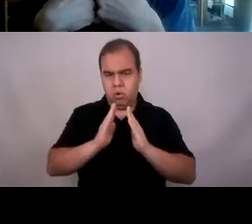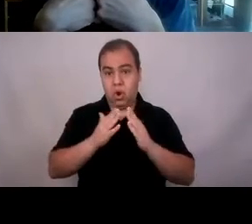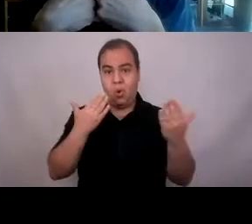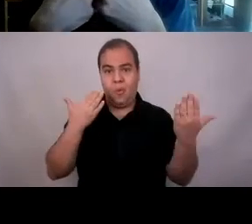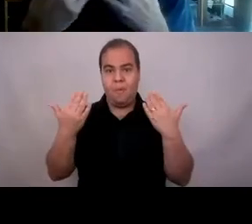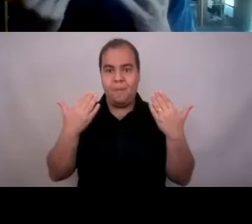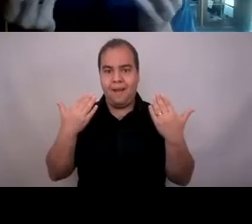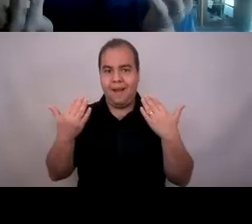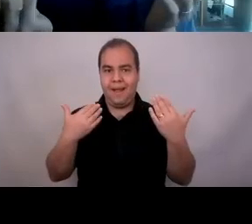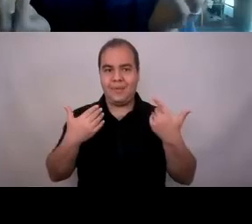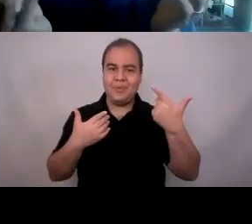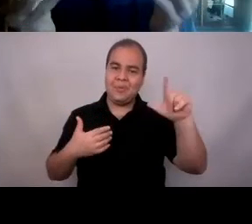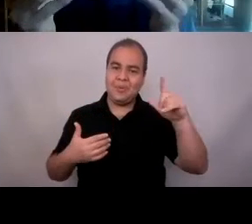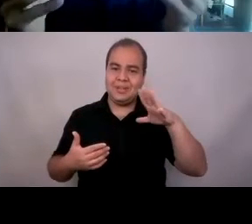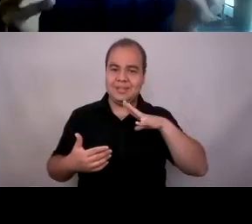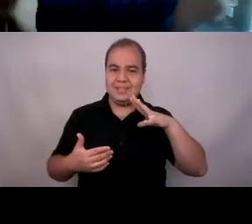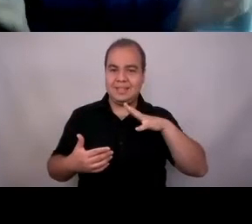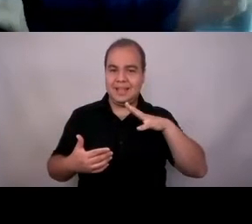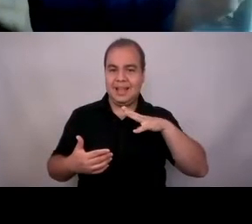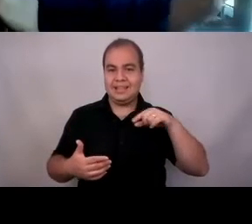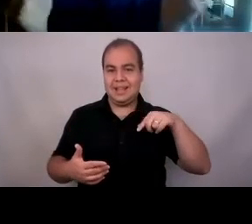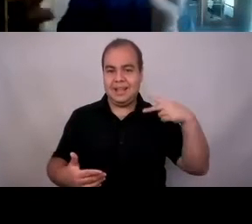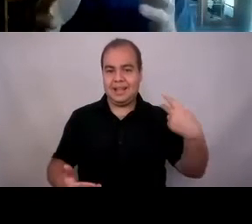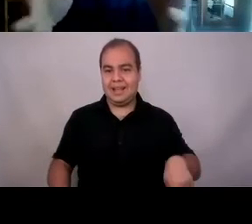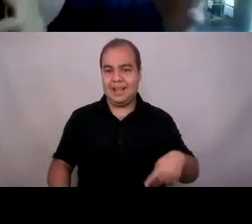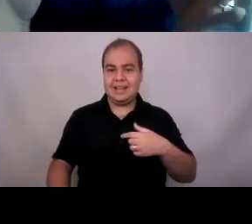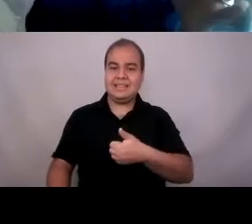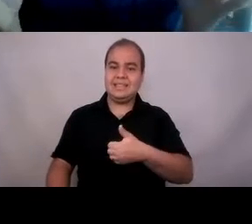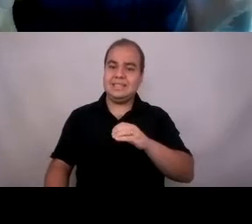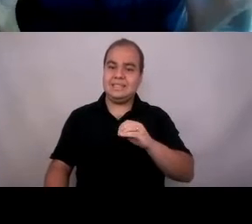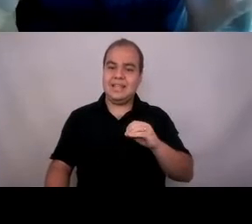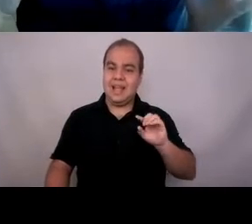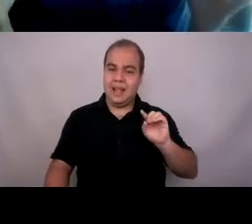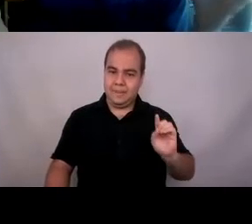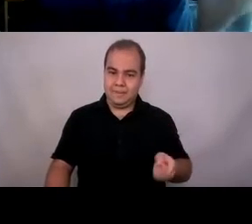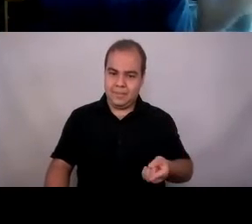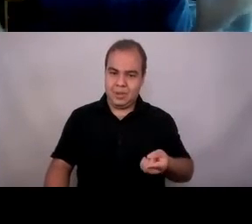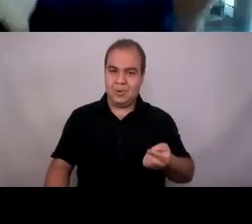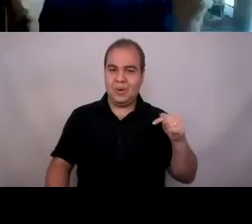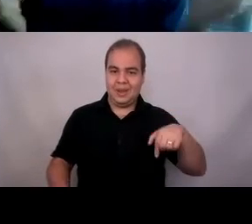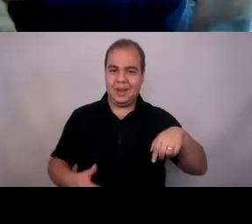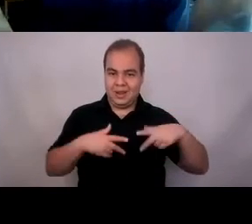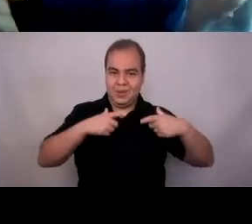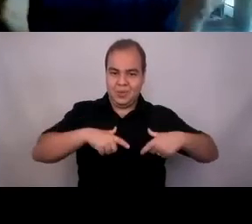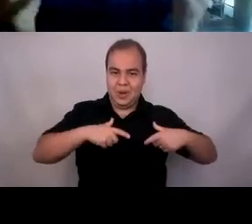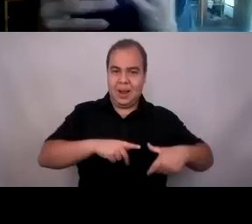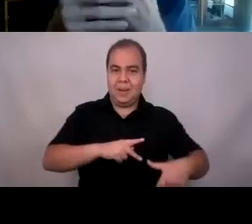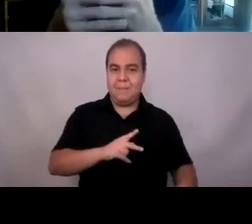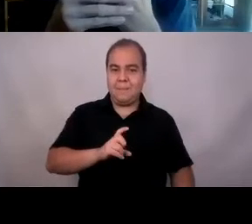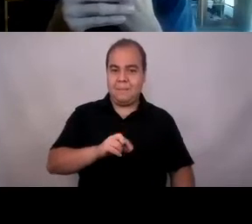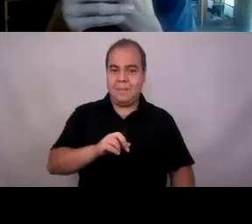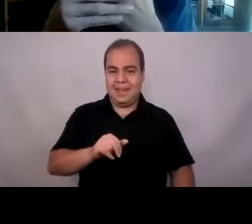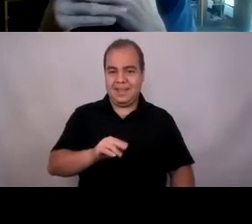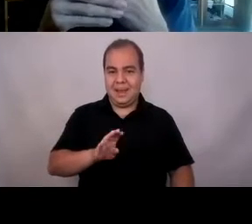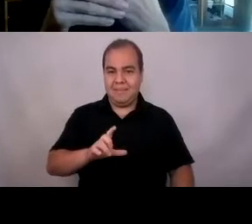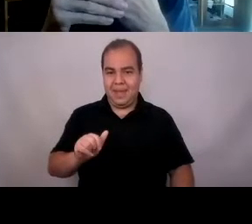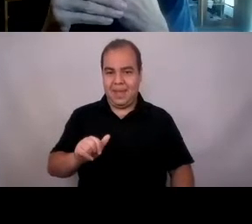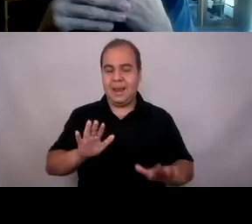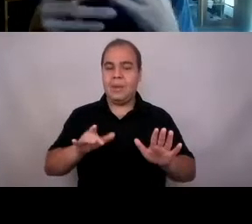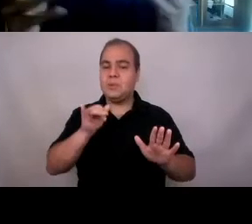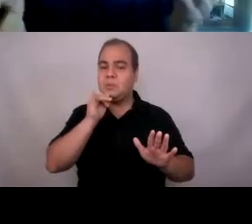Pedra Bela, que eu vivo, tem 6 mil habitantes, então é quase uma metrópole, né? Mas, enfim, comparado com São Paulo, é uma cidade bastante